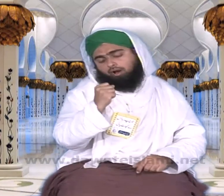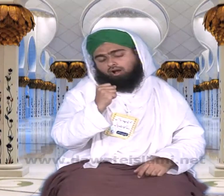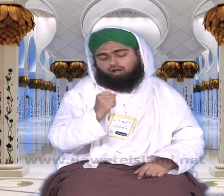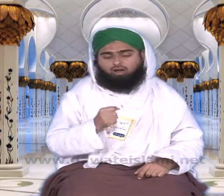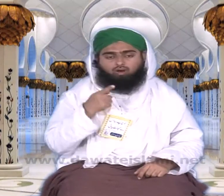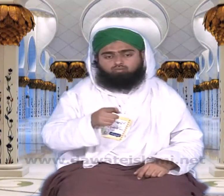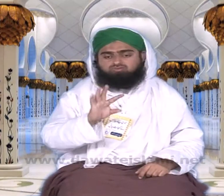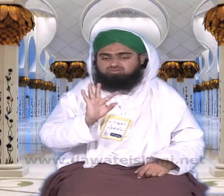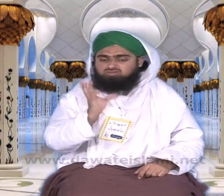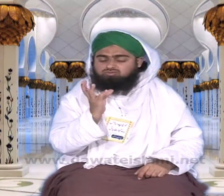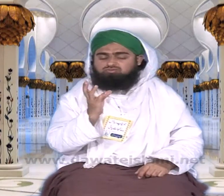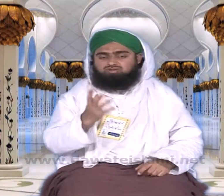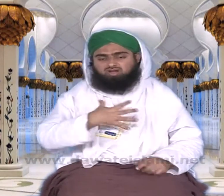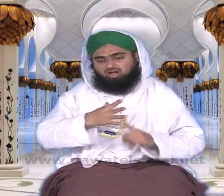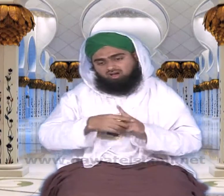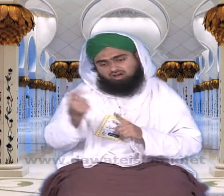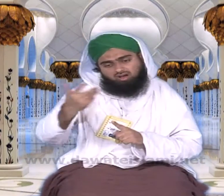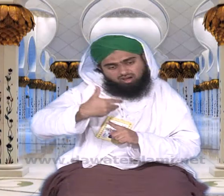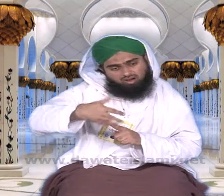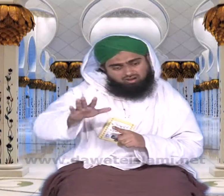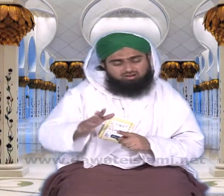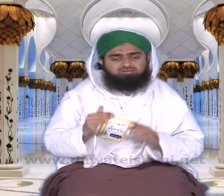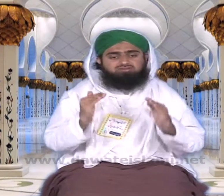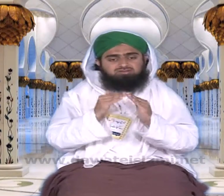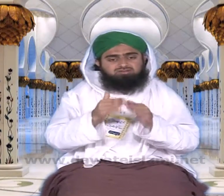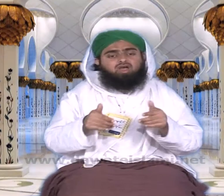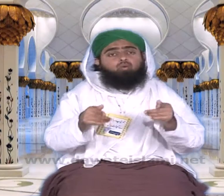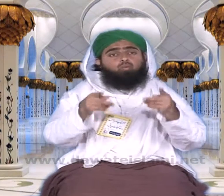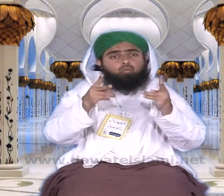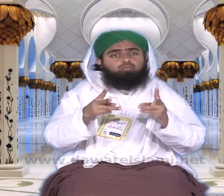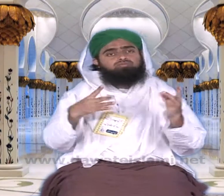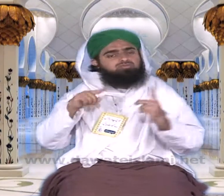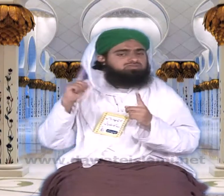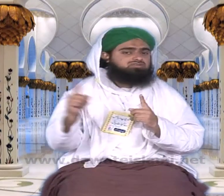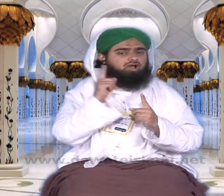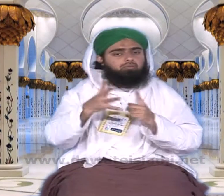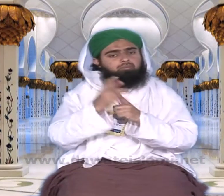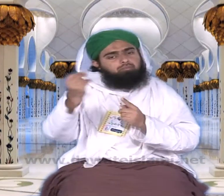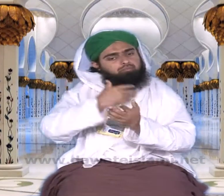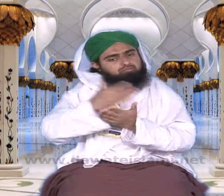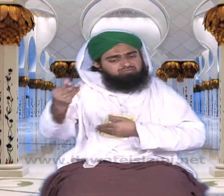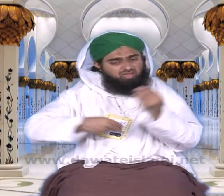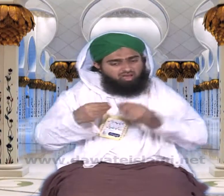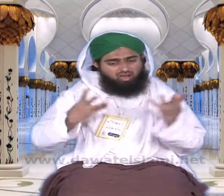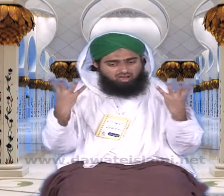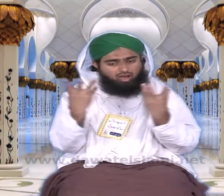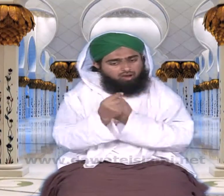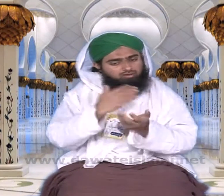موت آئے گی اس کا ملک چھین لے گی اس کے کوٹھی بنگلے دے گی اس کا سارا